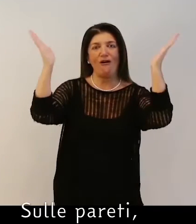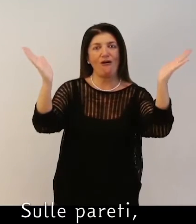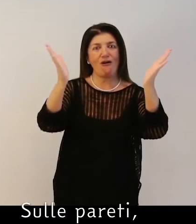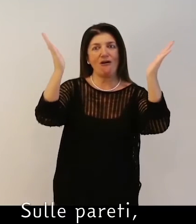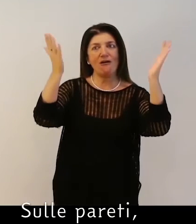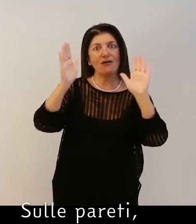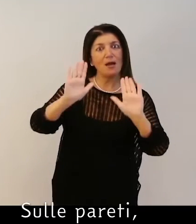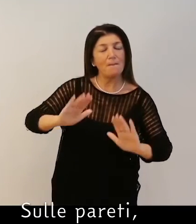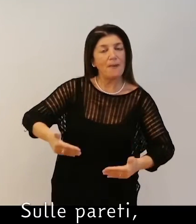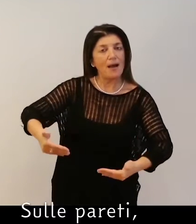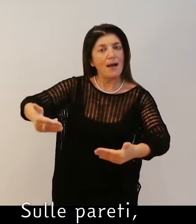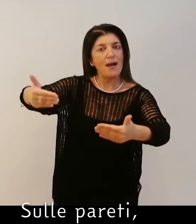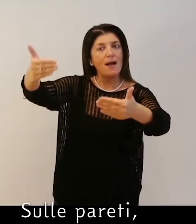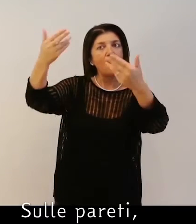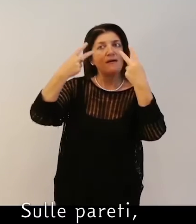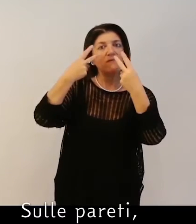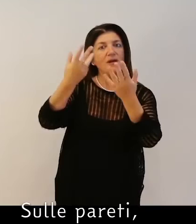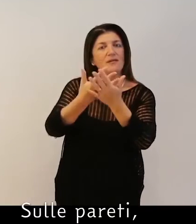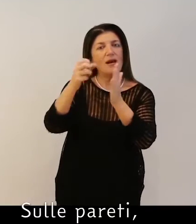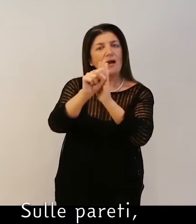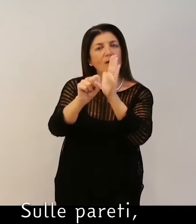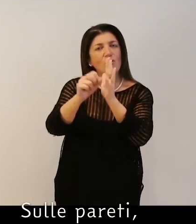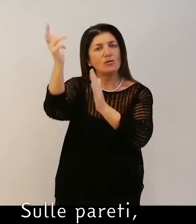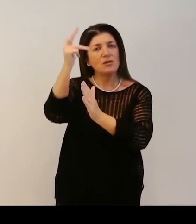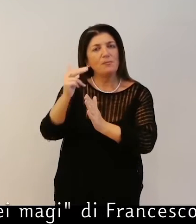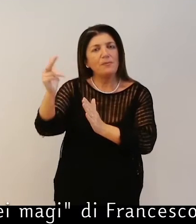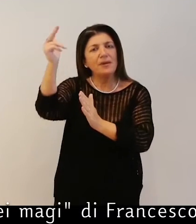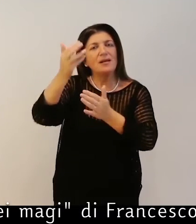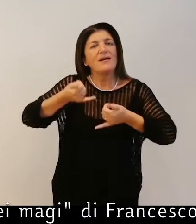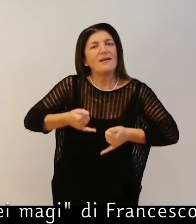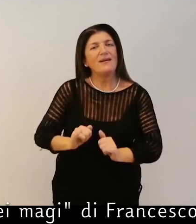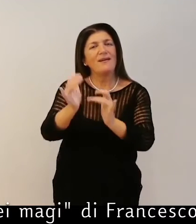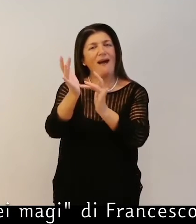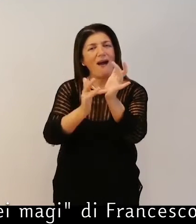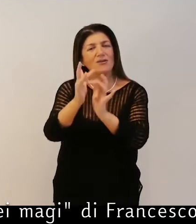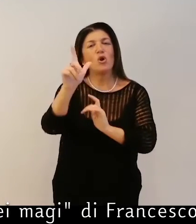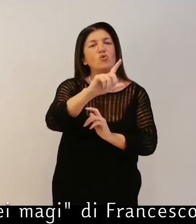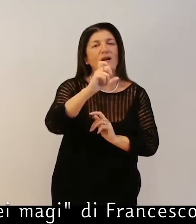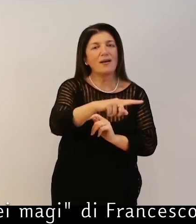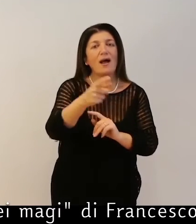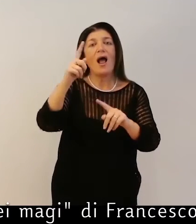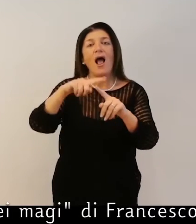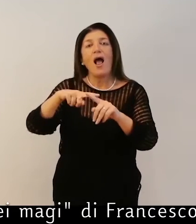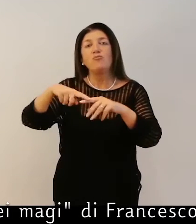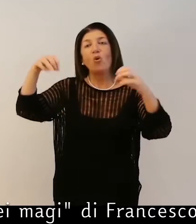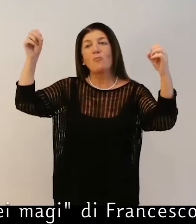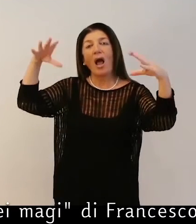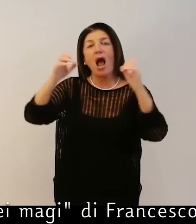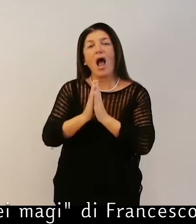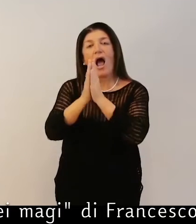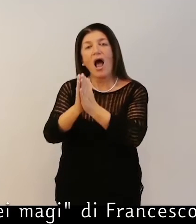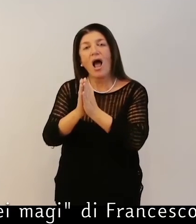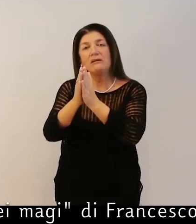Sulle pareti la Natività di Ludovico Carracci e l'Adorazione dei Magi di Francesco